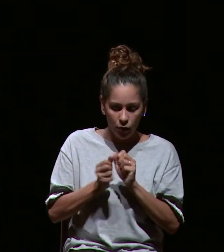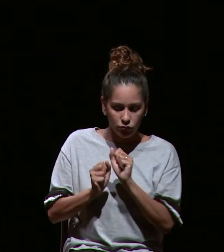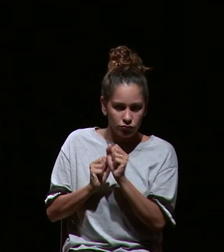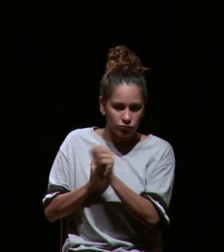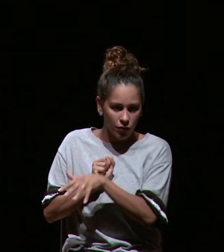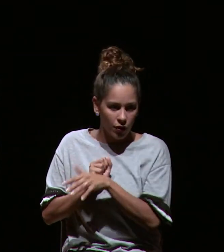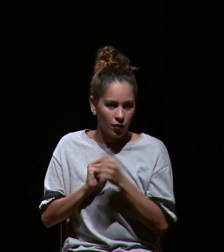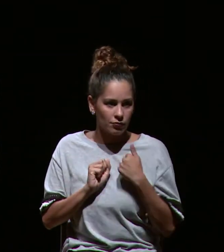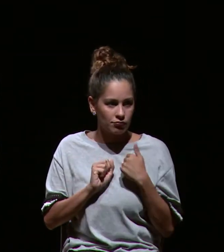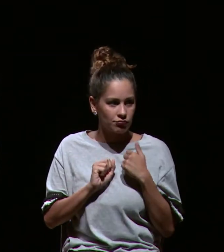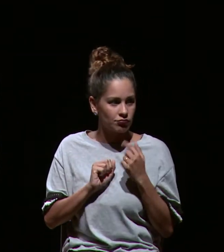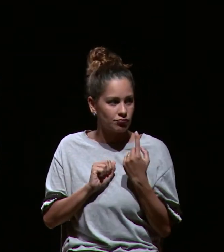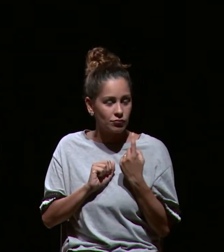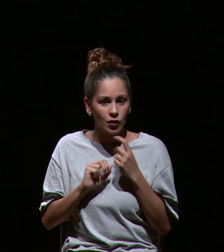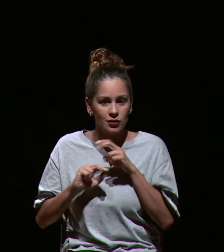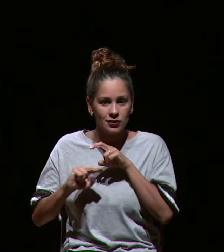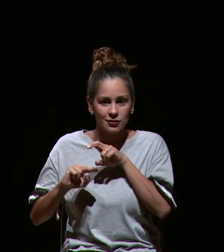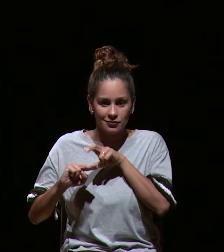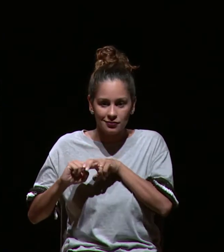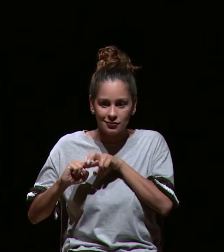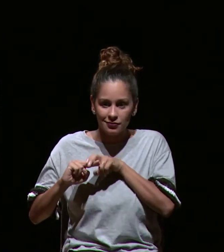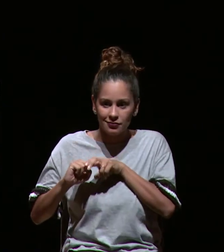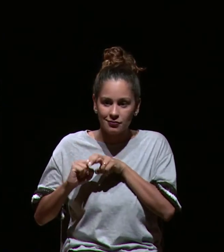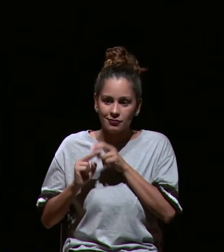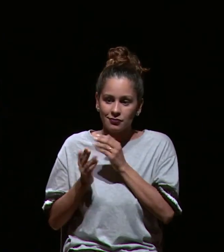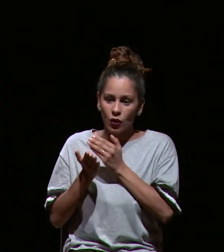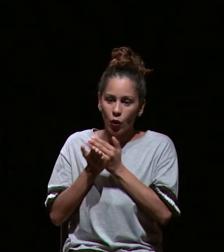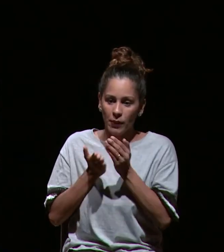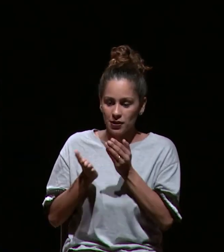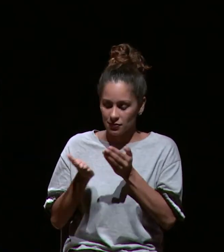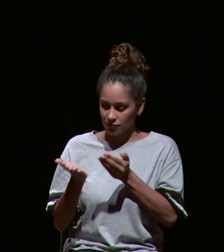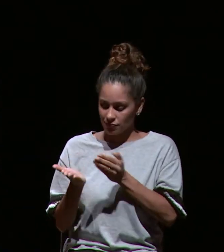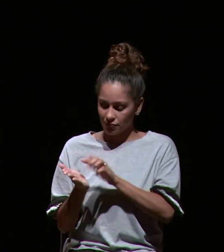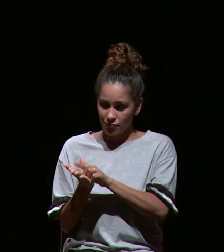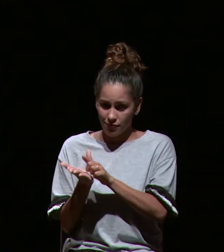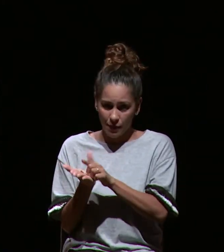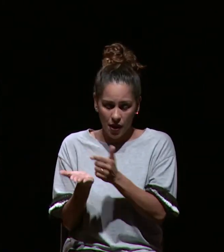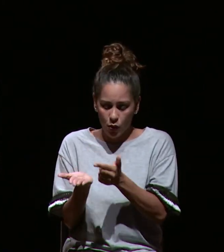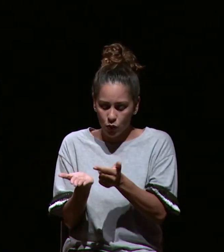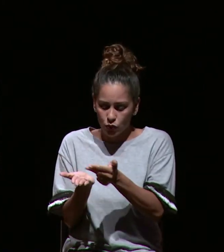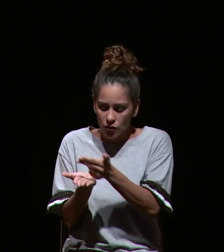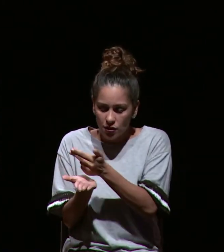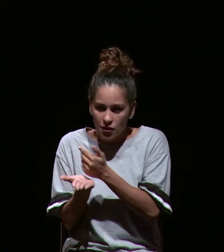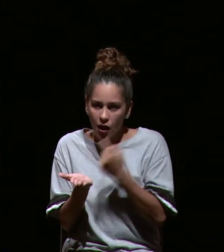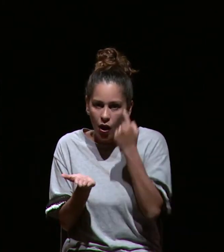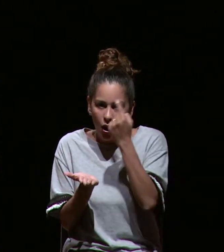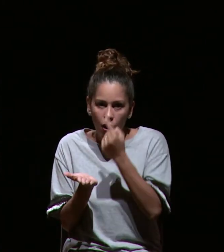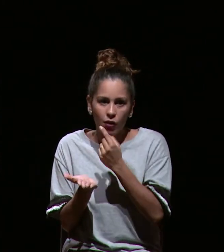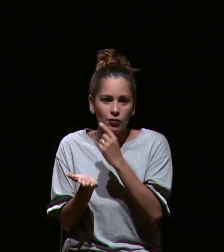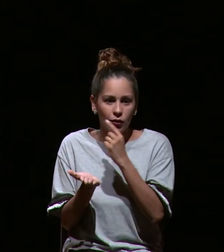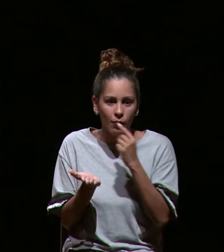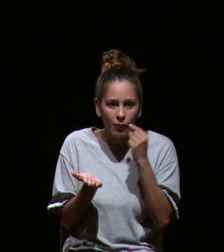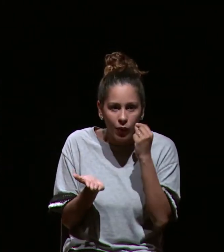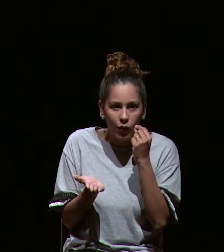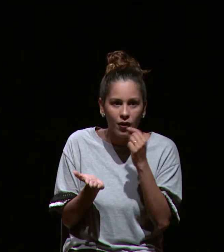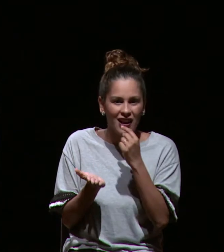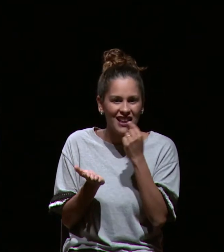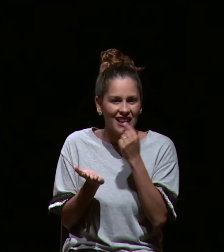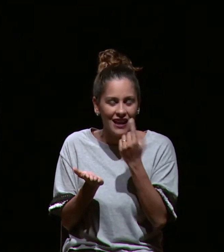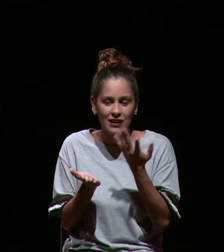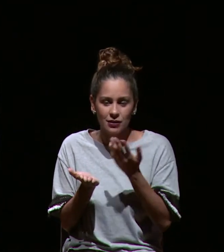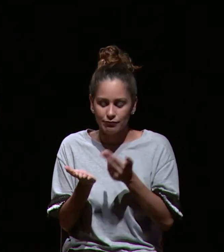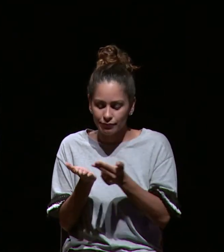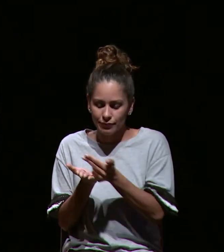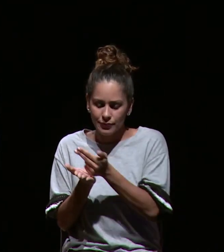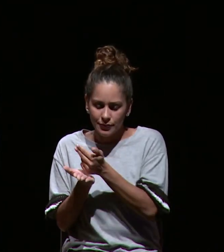um canto voltado para a parede e comecei a fazer bocas, olhos, orelhas, sobrolhos, dentes, etc. Quando considerava ser a hora de cotejar